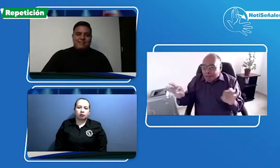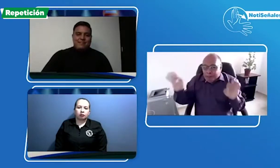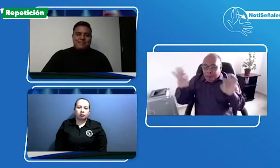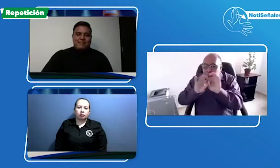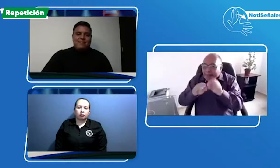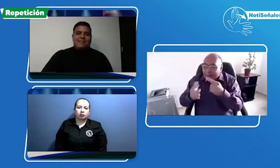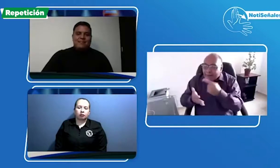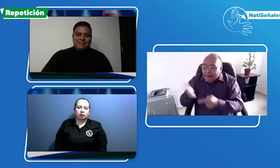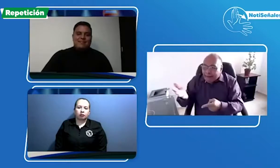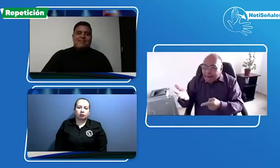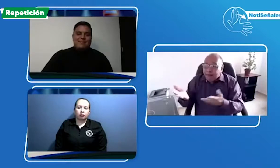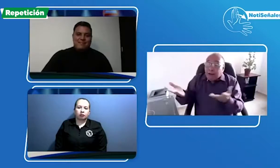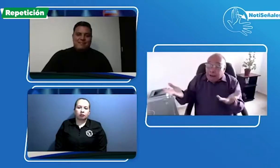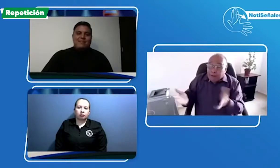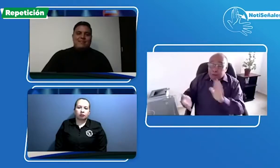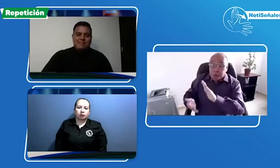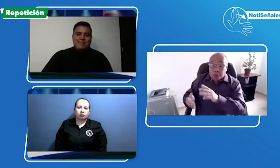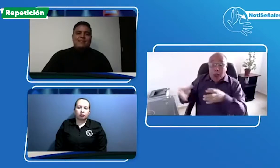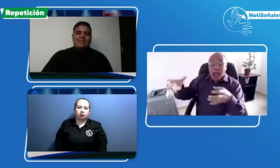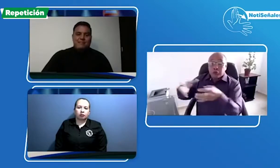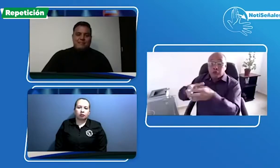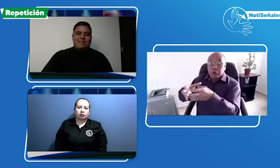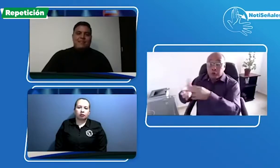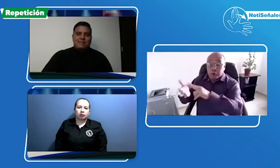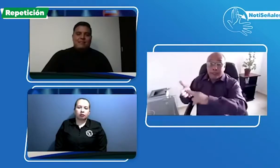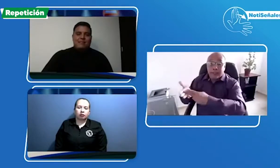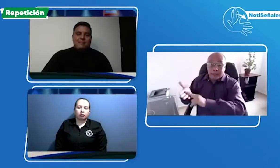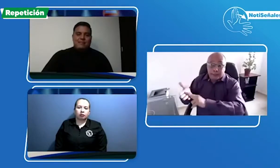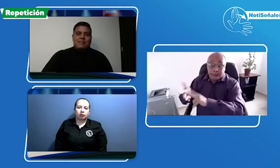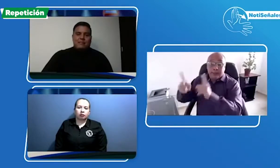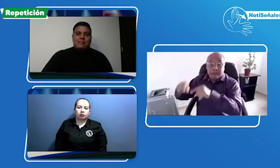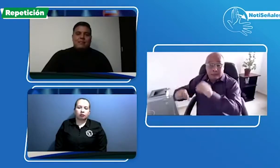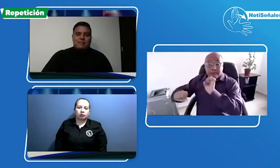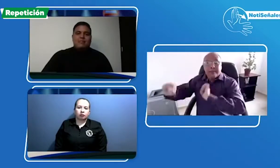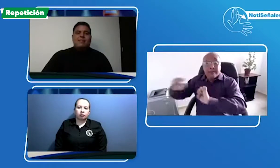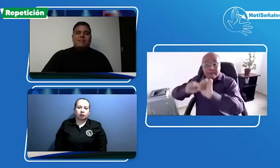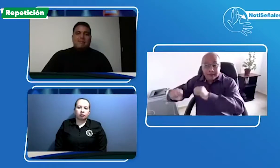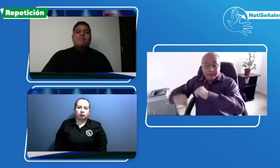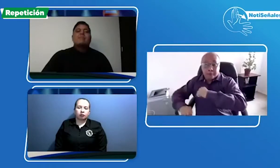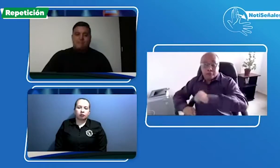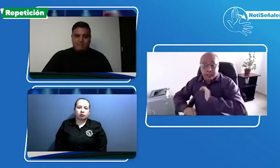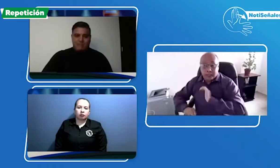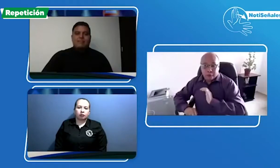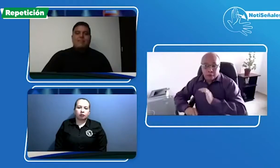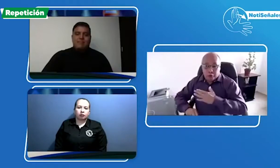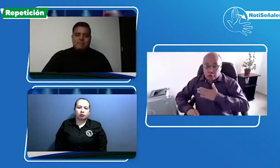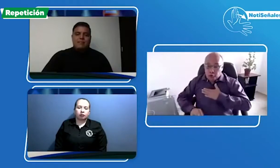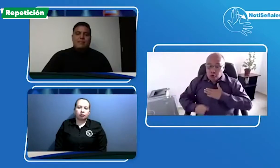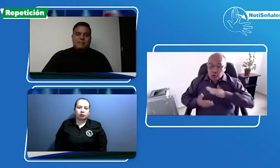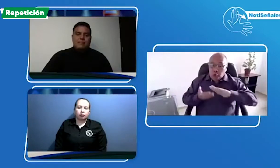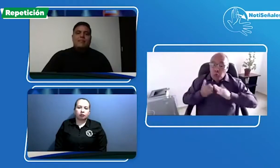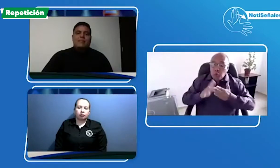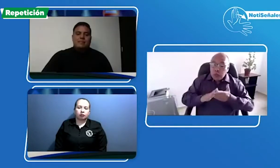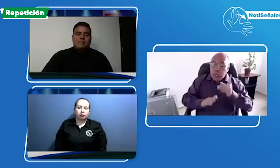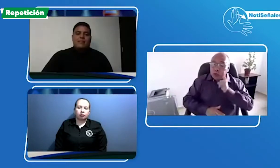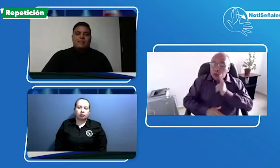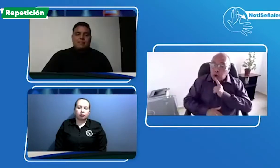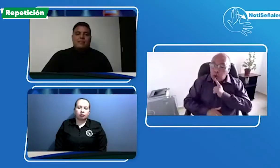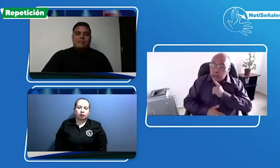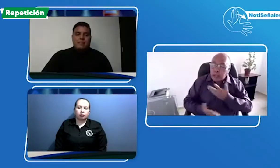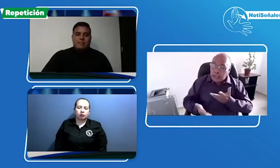asignen, ¿no? Y cuando uno lee esto dice, wow, ¿qué se puede hacer, no? Y el hecho de que los intérpretes pues también